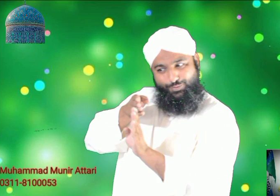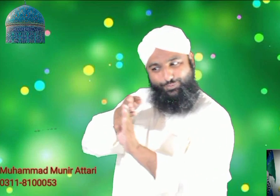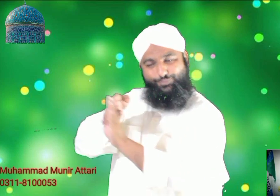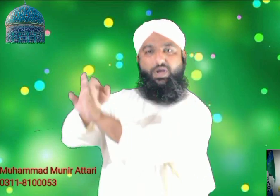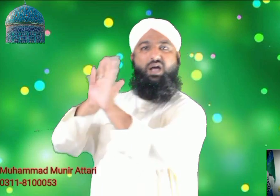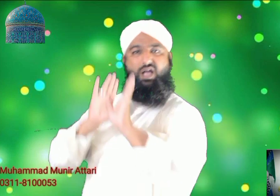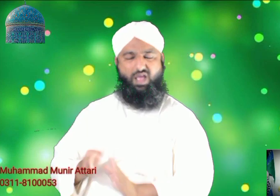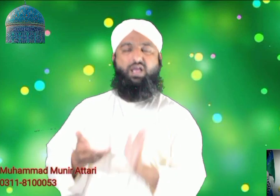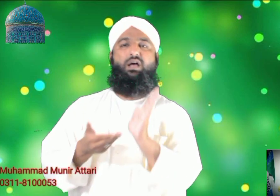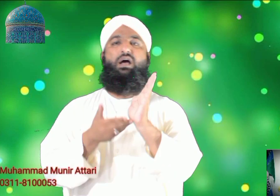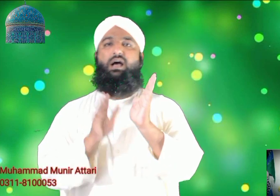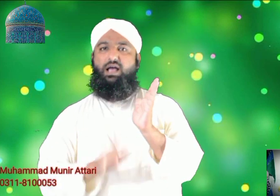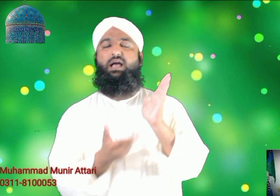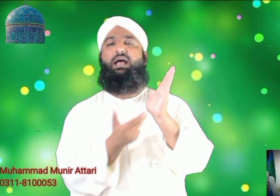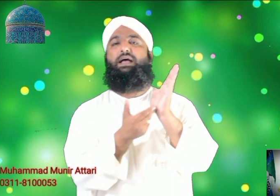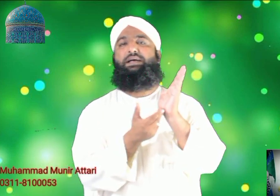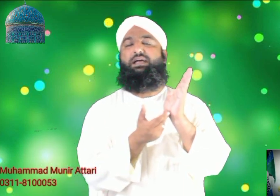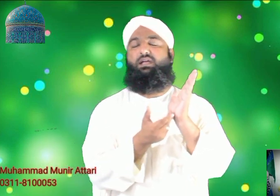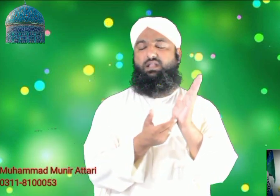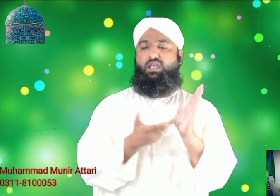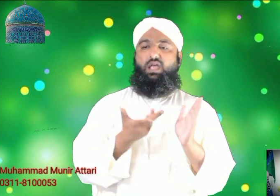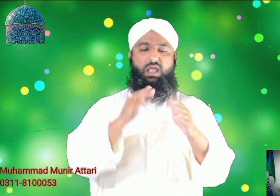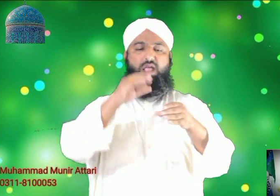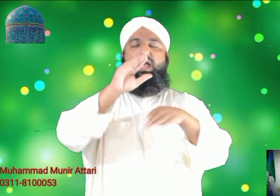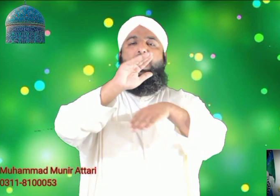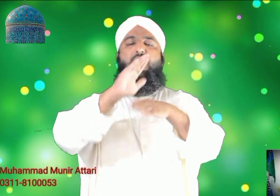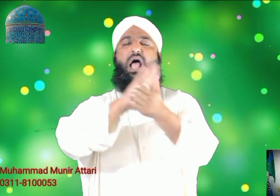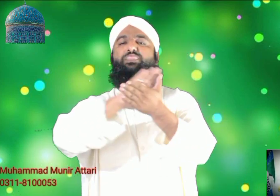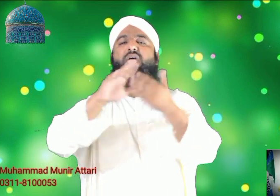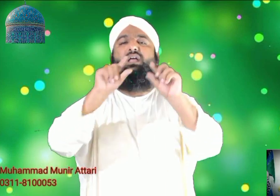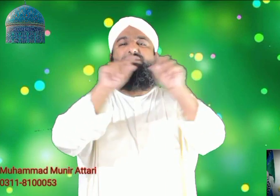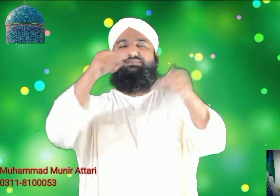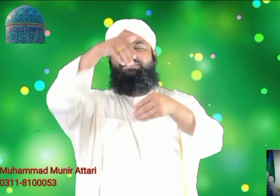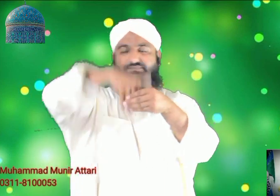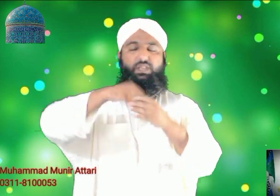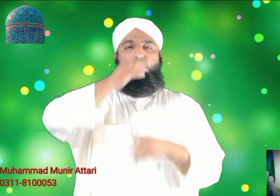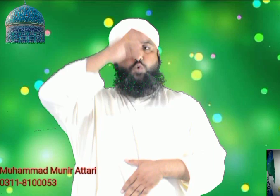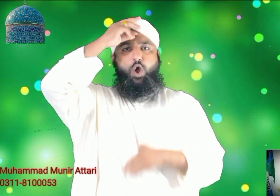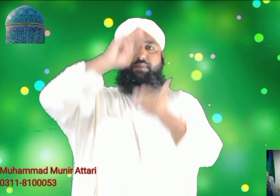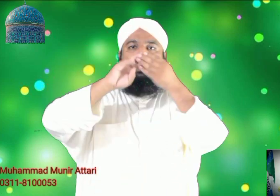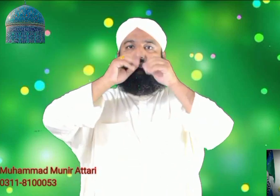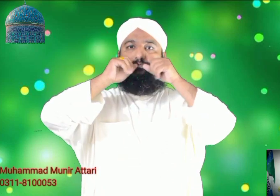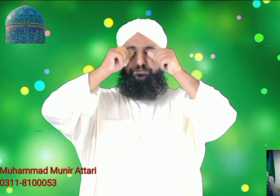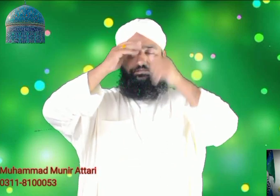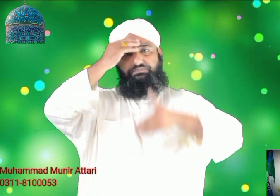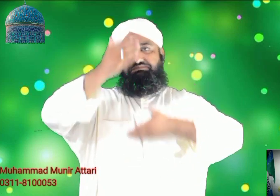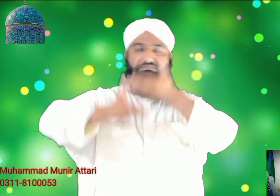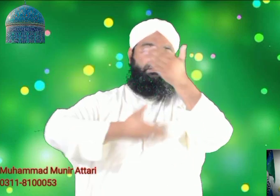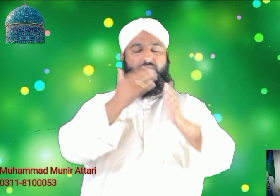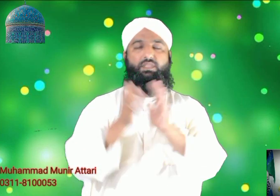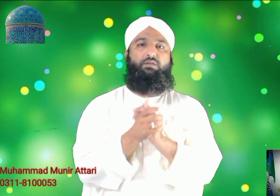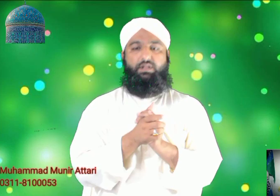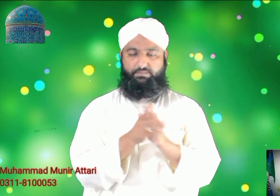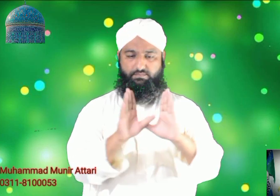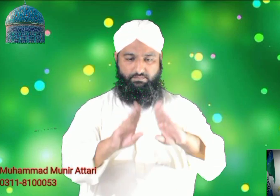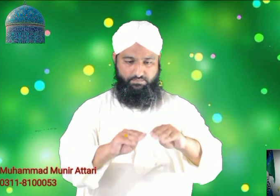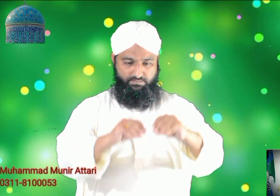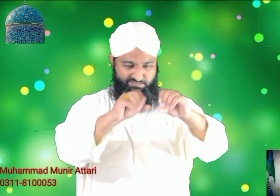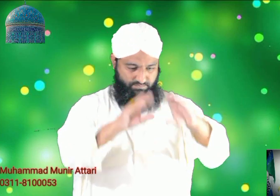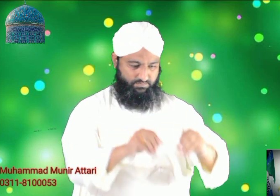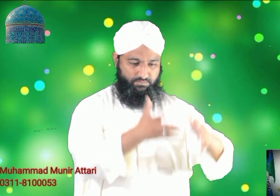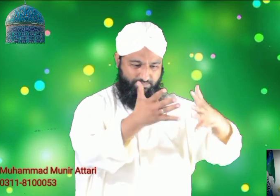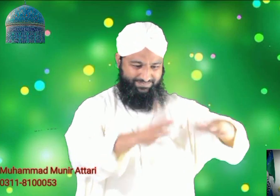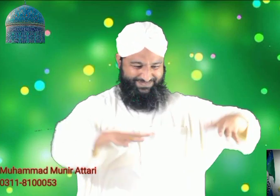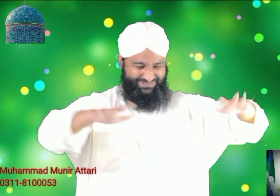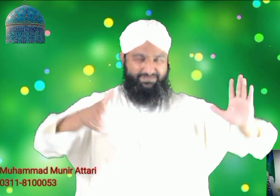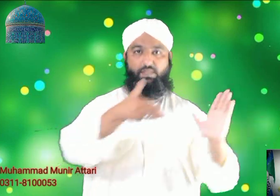روایت، ریفرنس بھی لے لیا کرو کام آئے گا. مسلم شریف کی روایت میں ہے کہ میرے آقا علیہ الصلوۃ والسلام بقی مبارک میں جب قبروں کے پاس تشریف لے